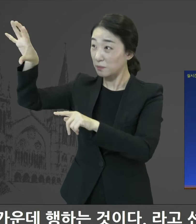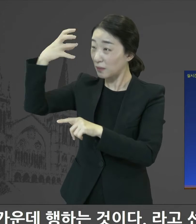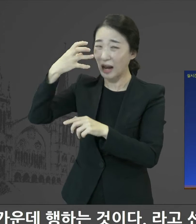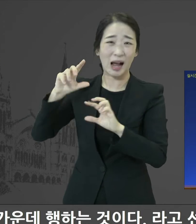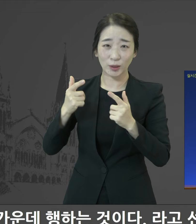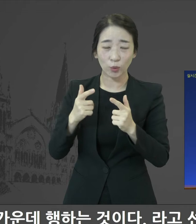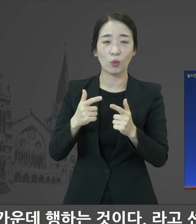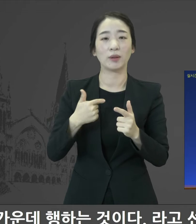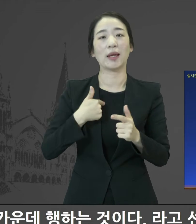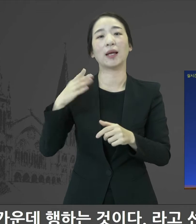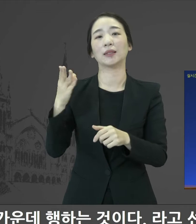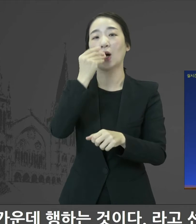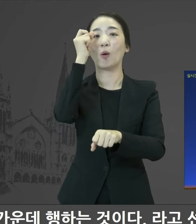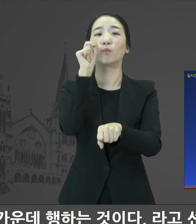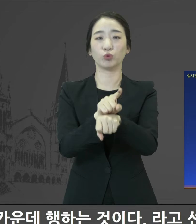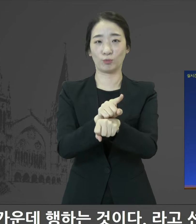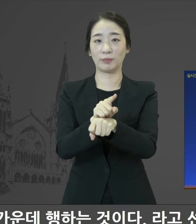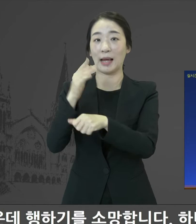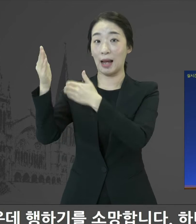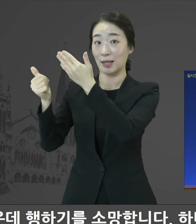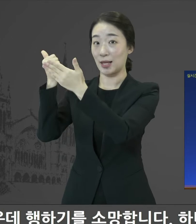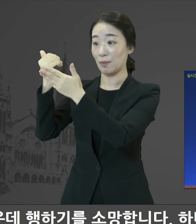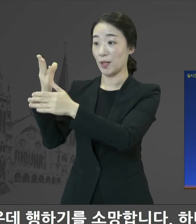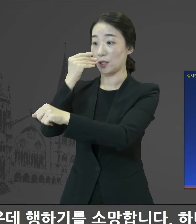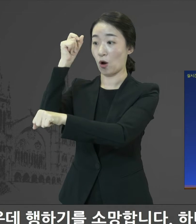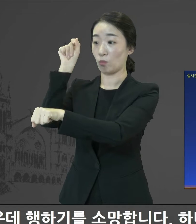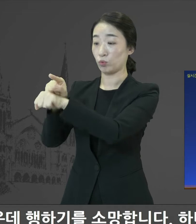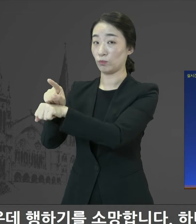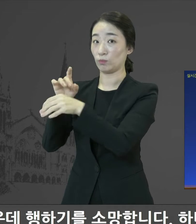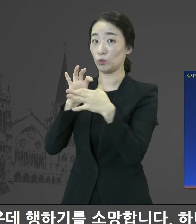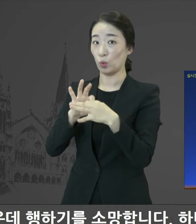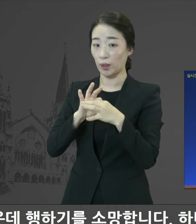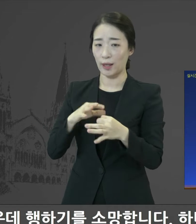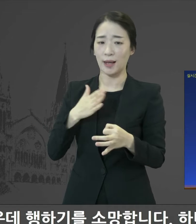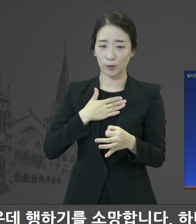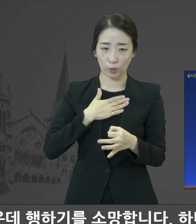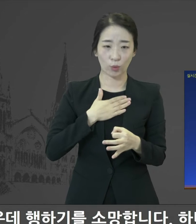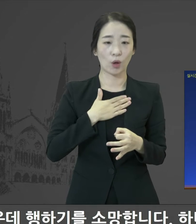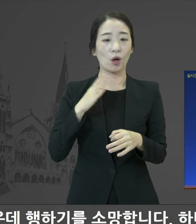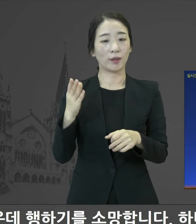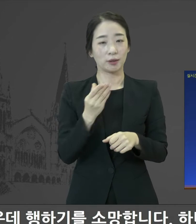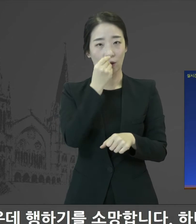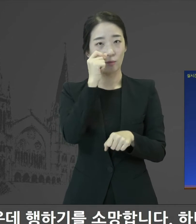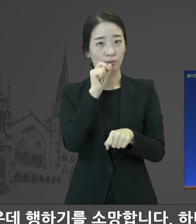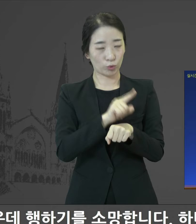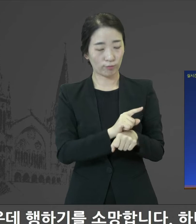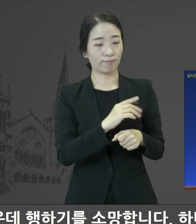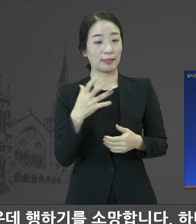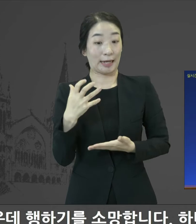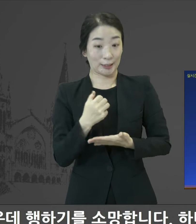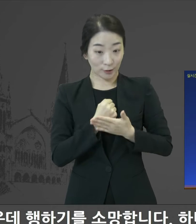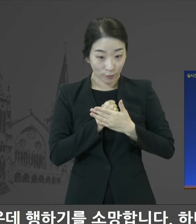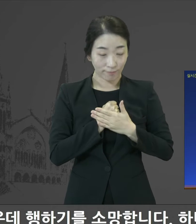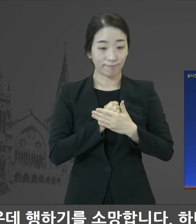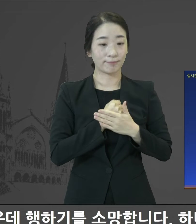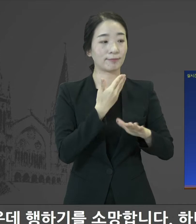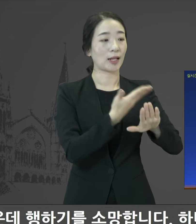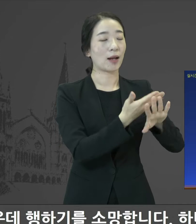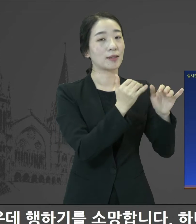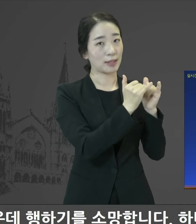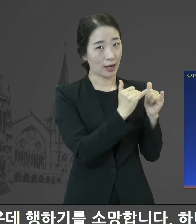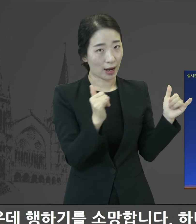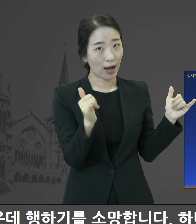통해서 세상에 알려짐으로 우리를 통해서 하나님의 존재를 깨닫고 하나님의 위대하심을 깨닫고 다른